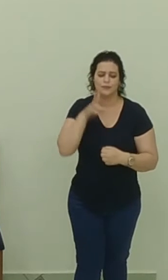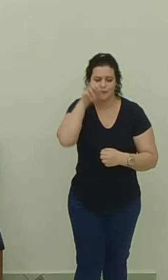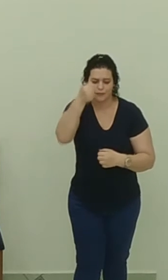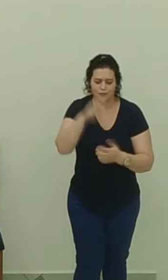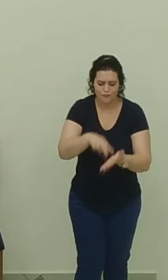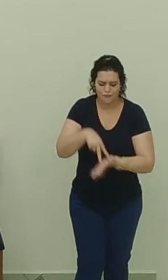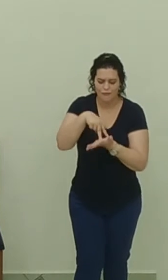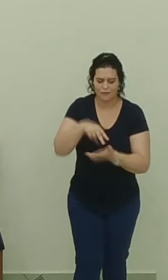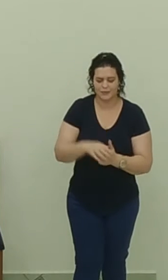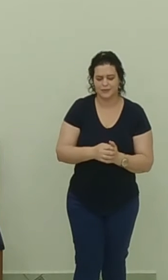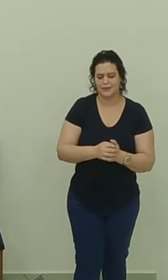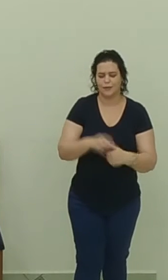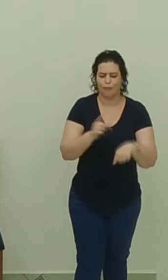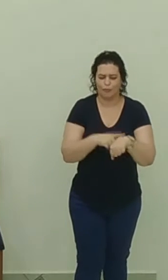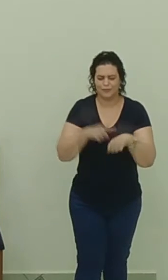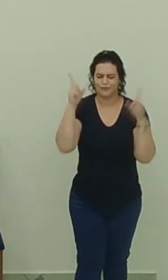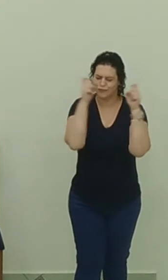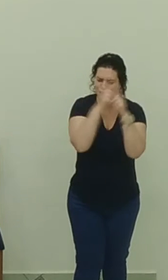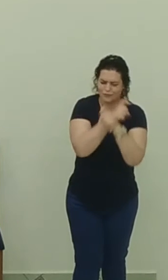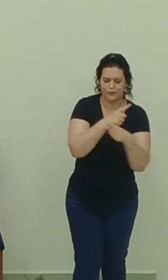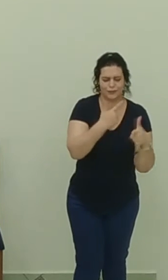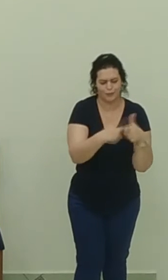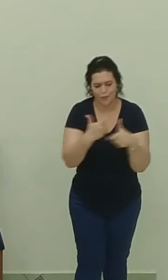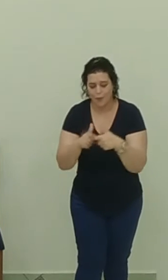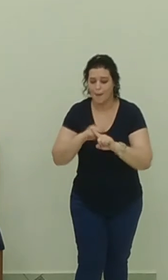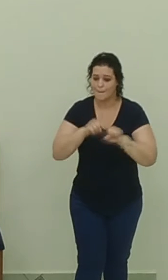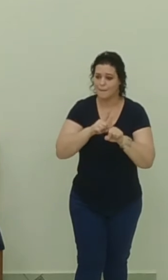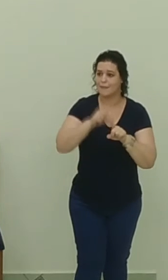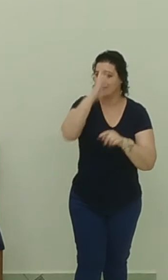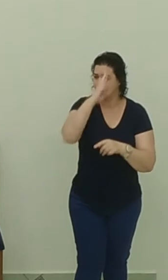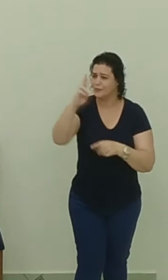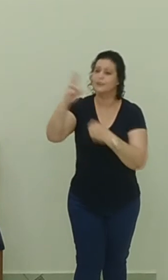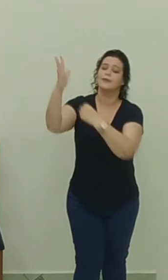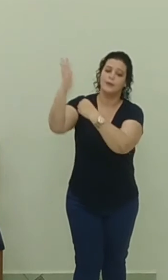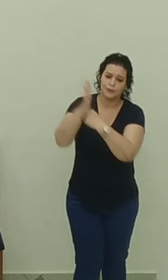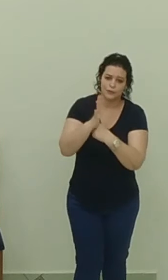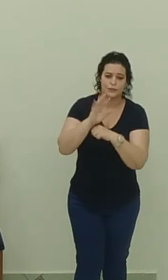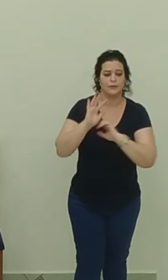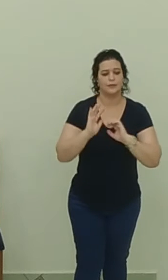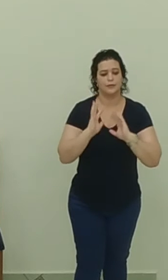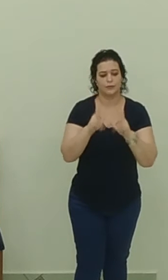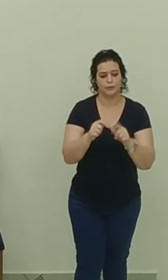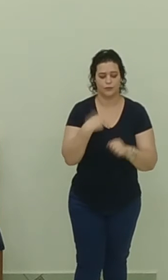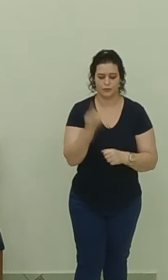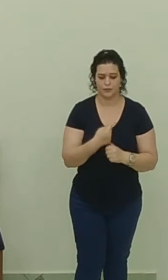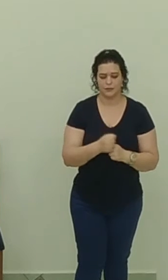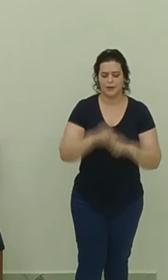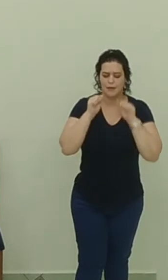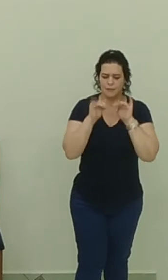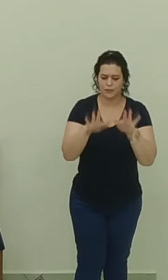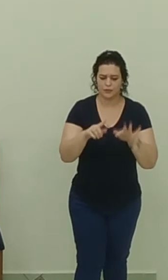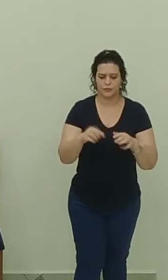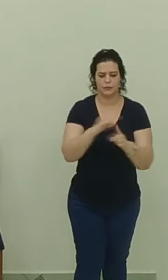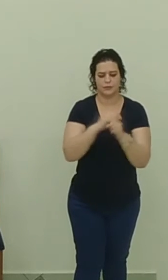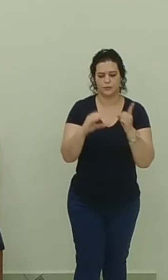momentos difíceis, ó Pai, em todas as circunstâncias, ó Deus. O Senhor esteja conosco, Pai, abençoe este culto, ó Deus,